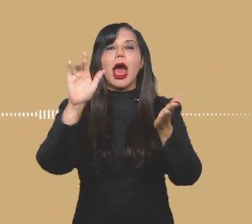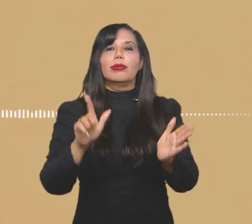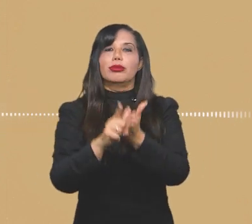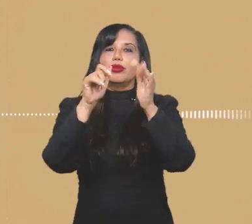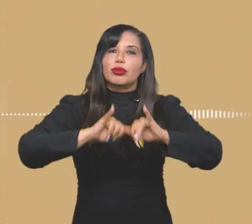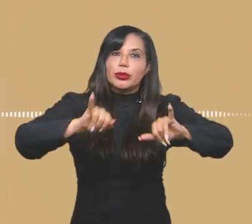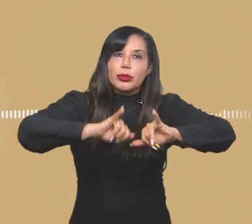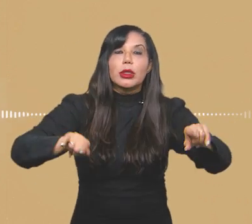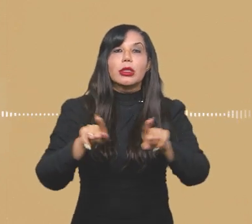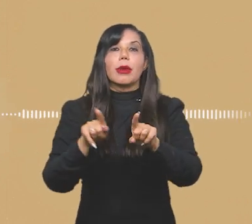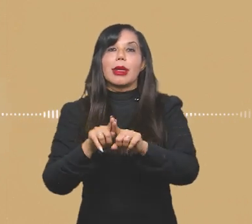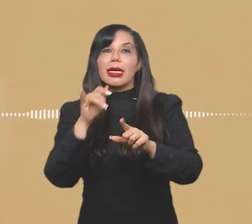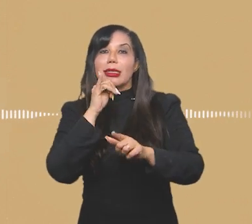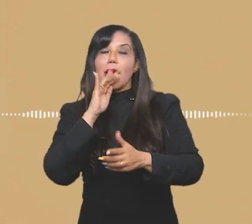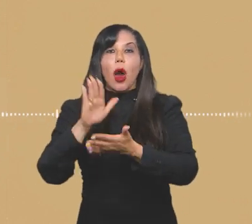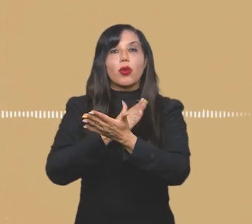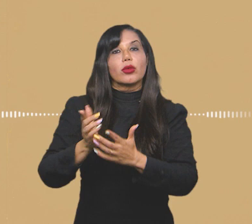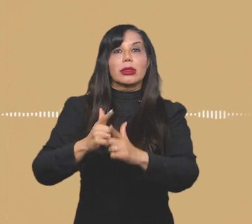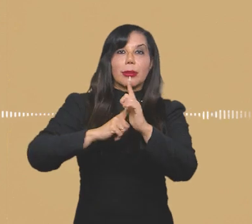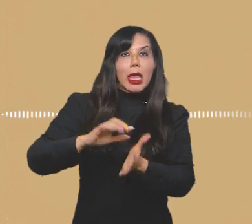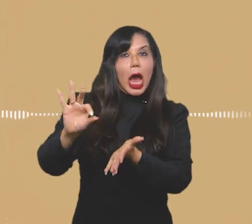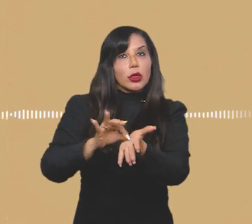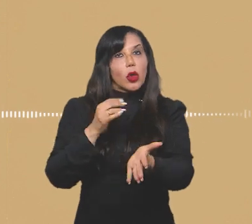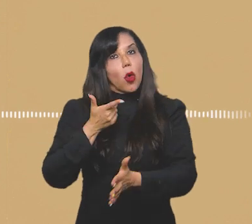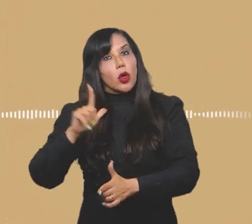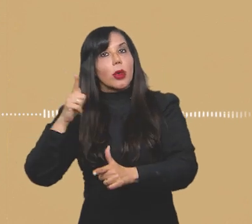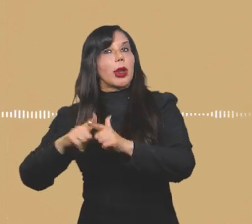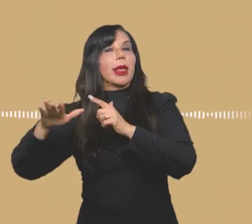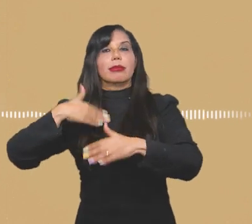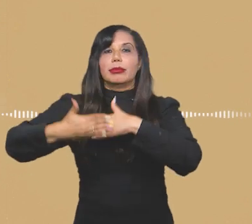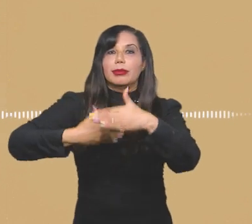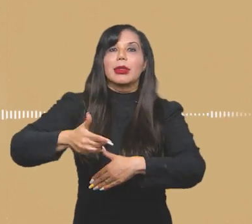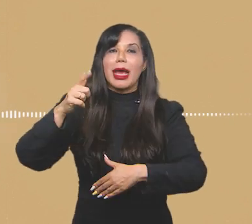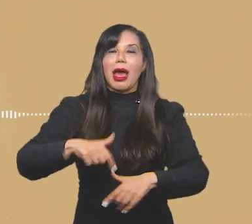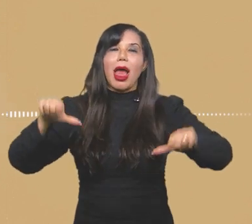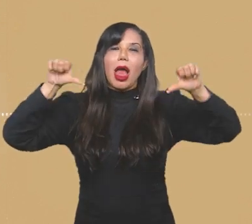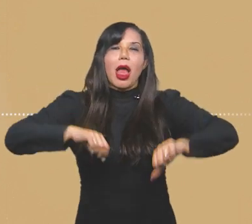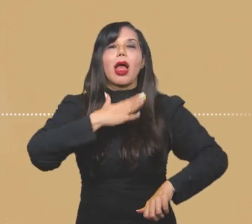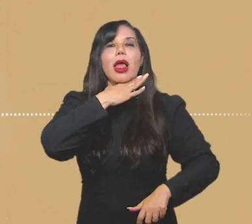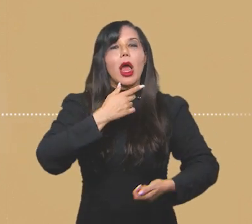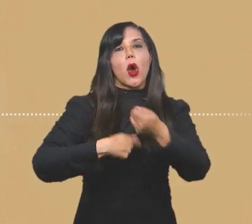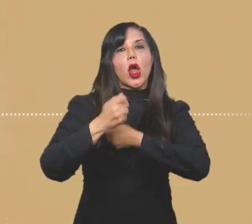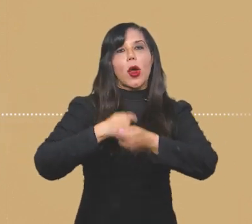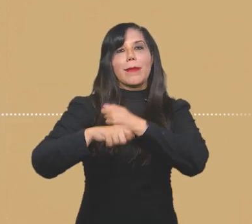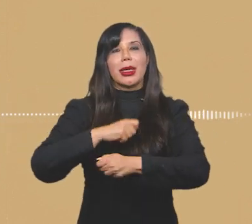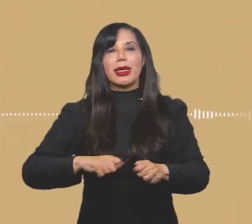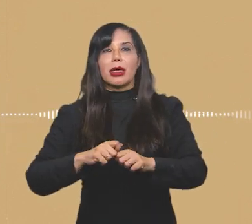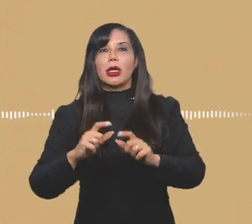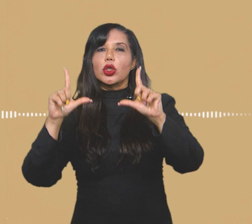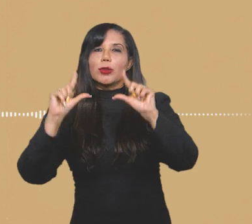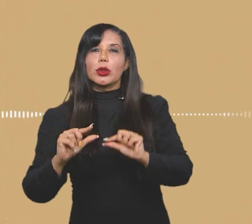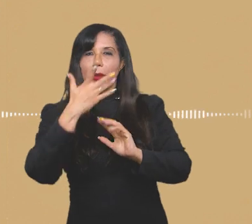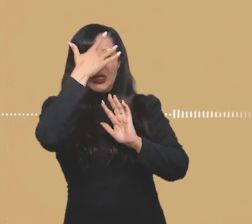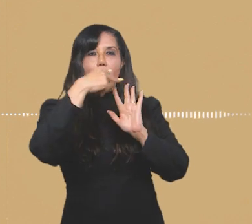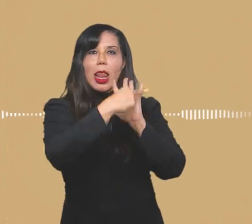verba com publicidade e tinham os que dependiam de assinaturas. Outro problema recorrente são as crises econômicas, que diminuíam